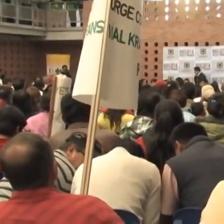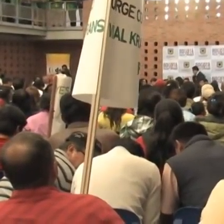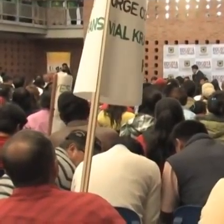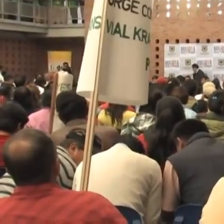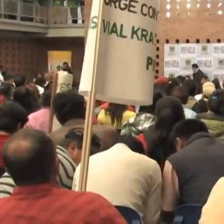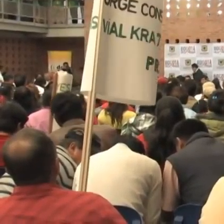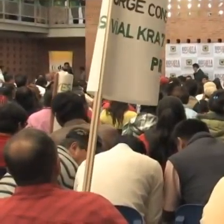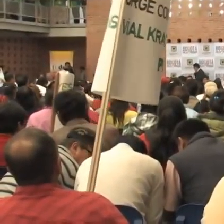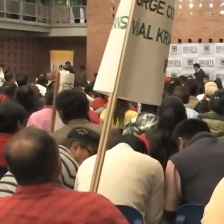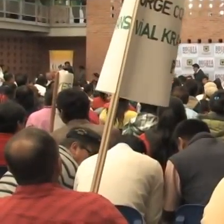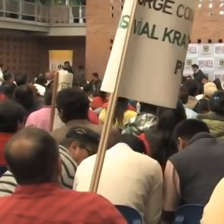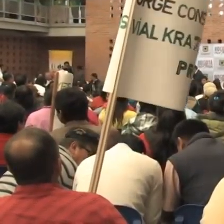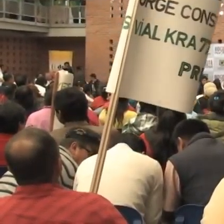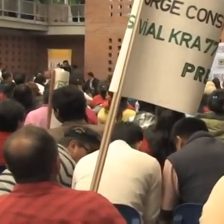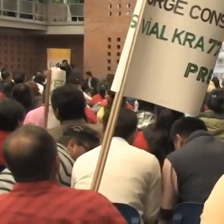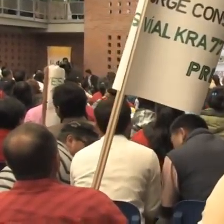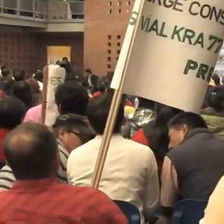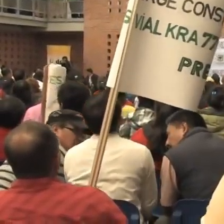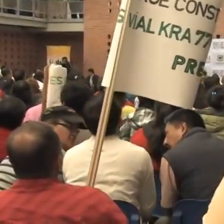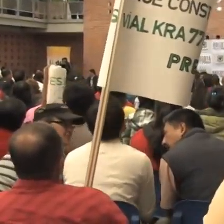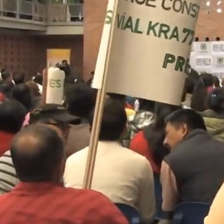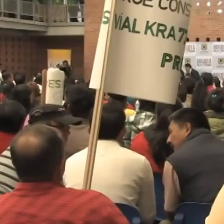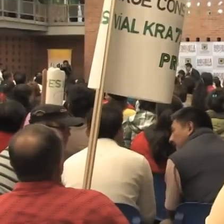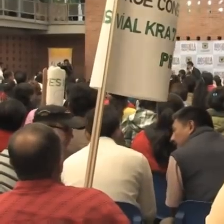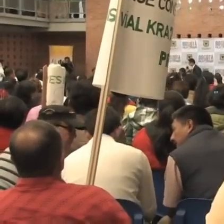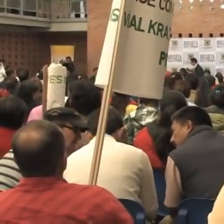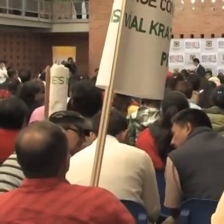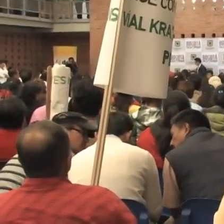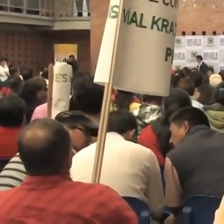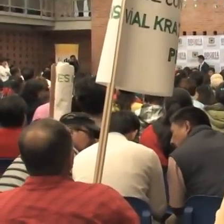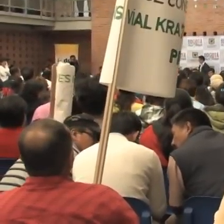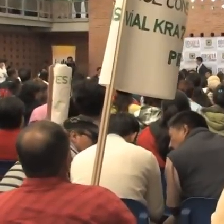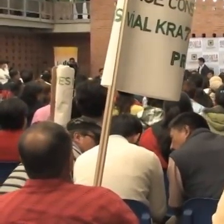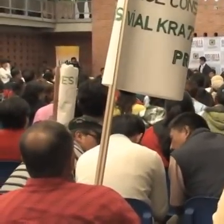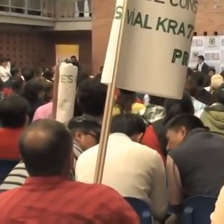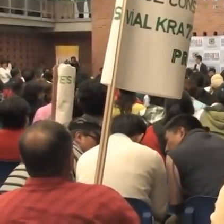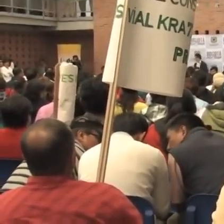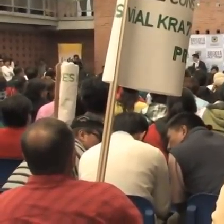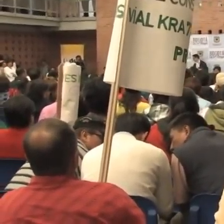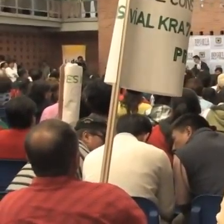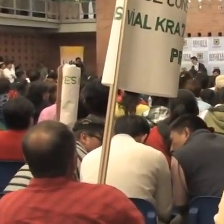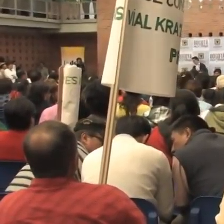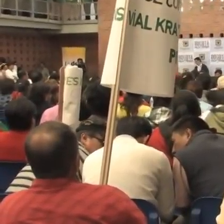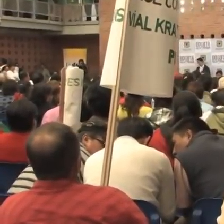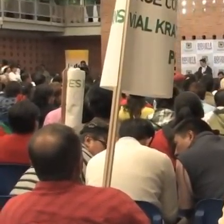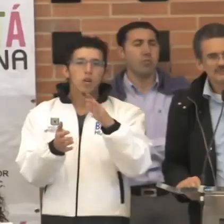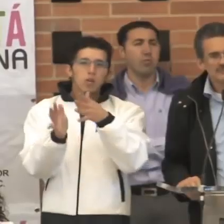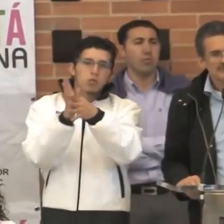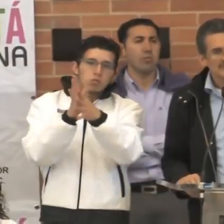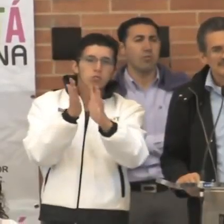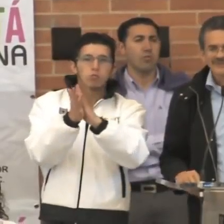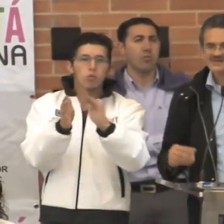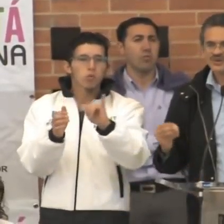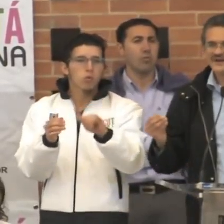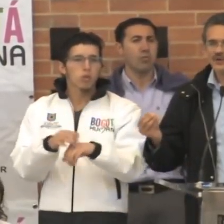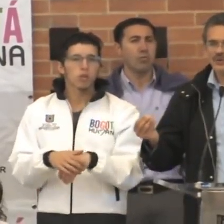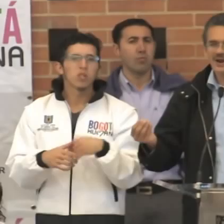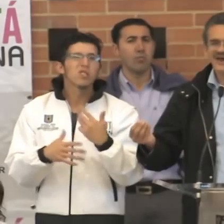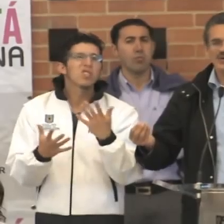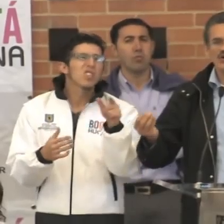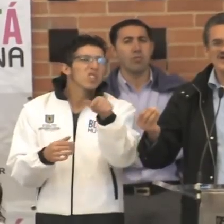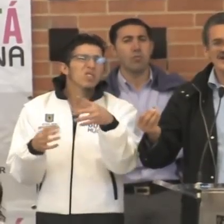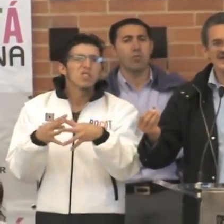organizada en ¿qué? en cabildos como este. ¿Qué es un cabildo? Es